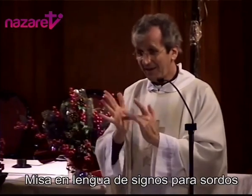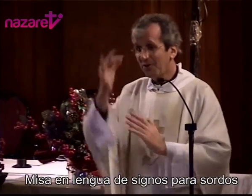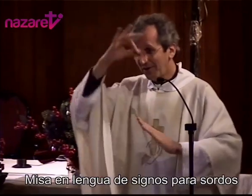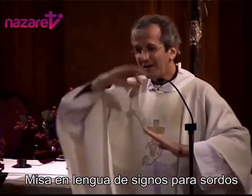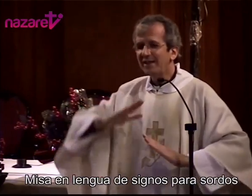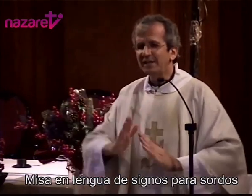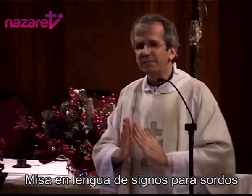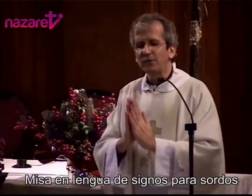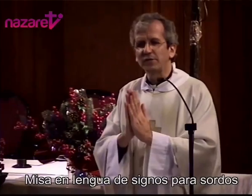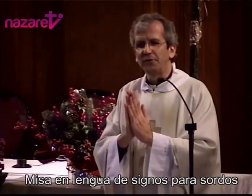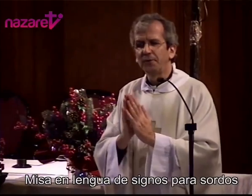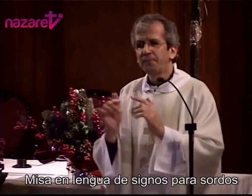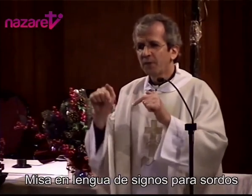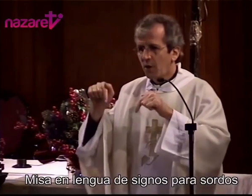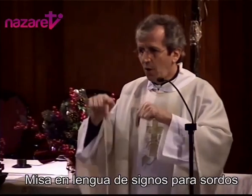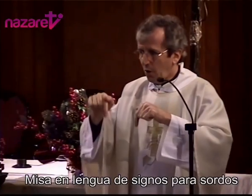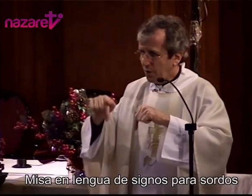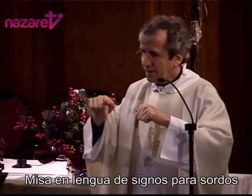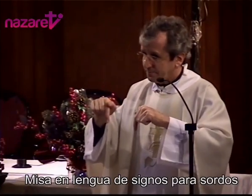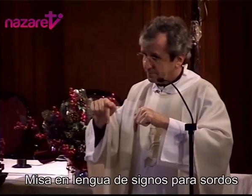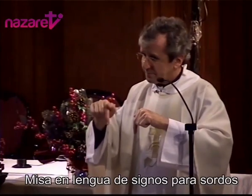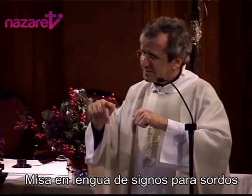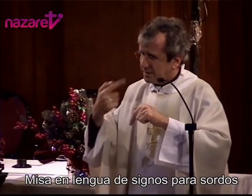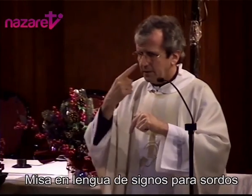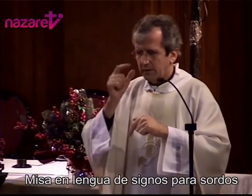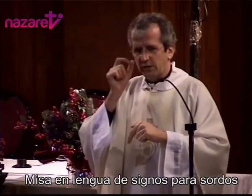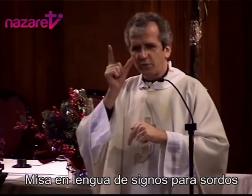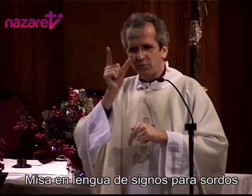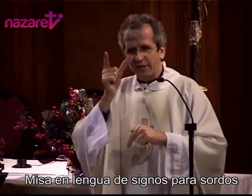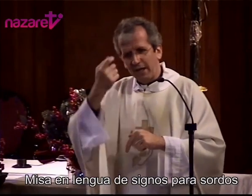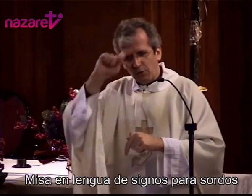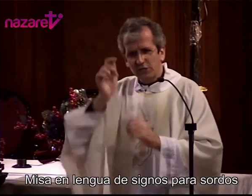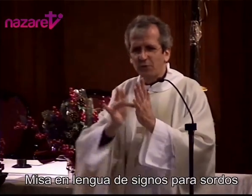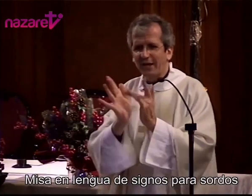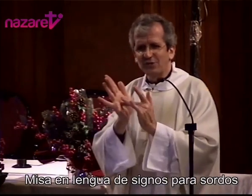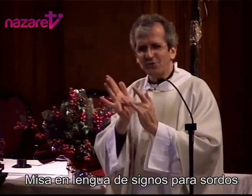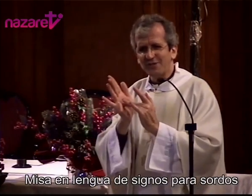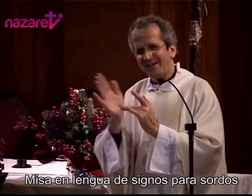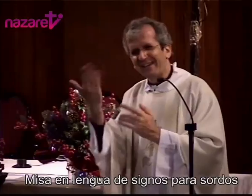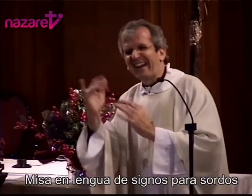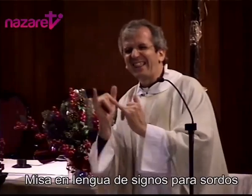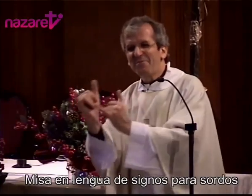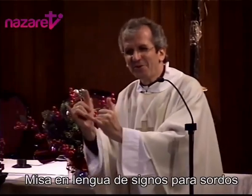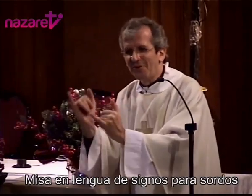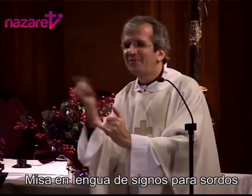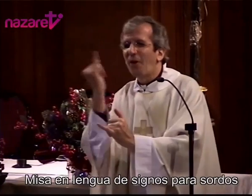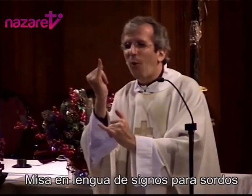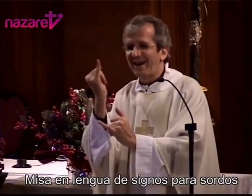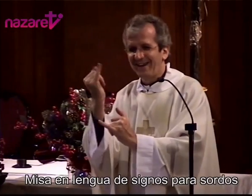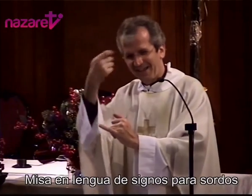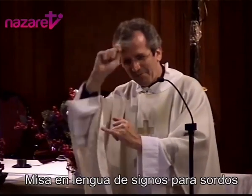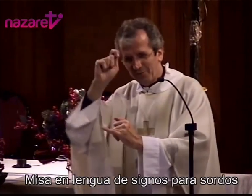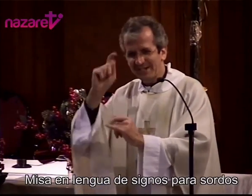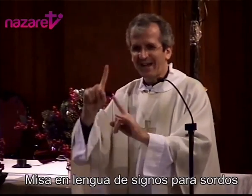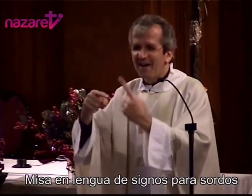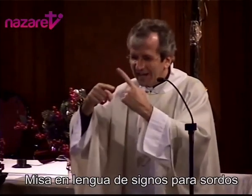del Hijo y del Espíritu Santo. Hoy descubrimos que el bautismo de Jesús que recibió de Juan